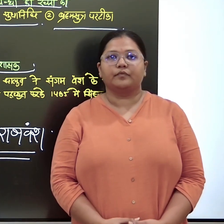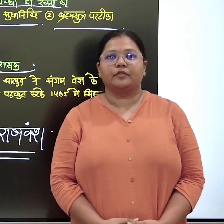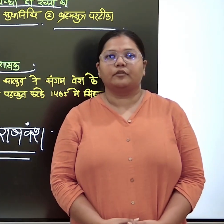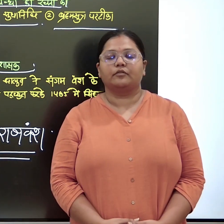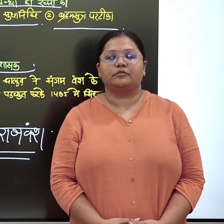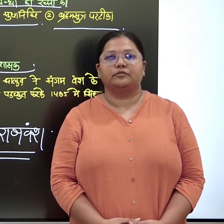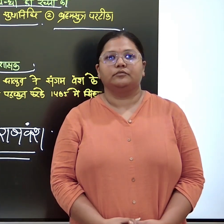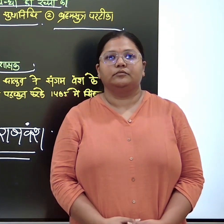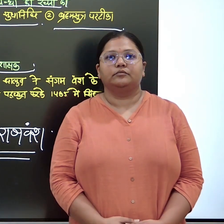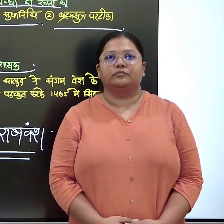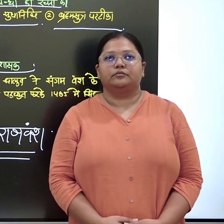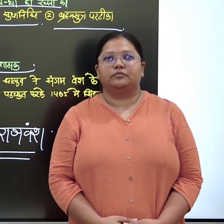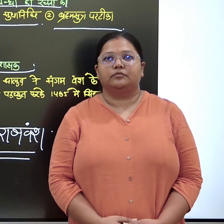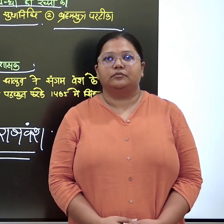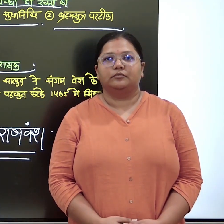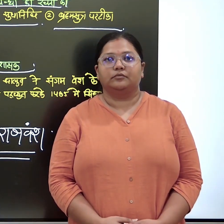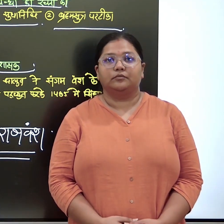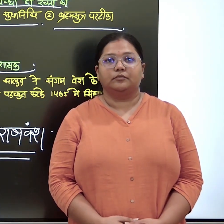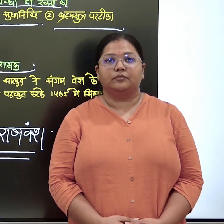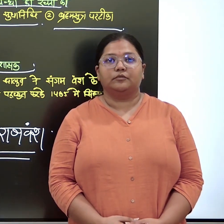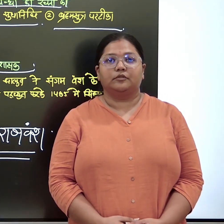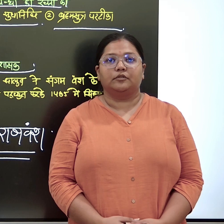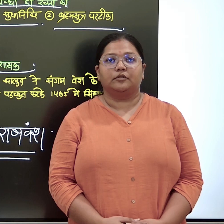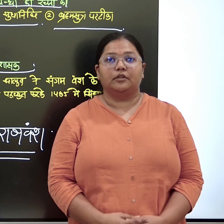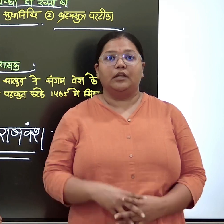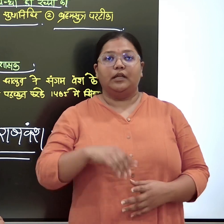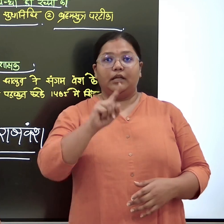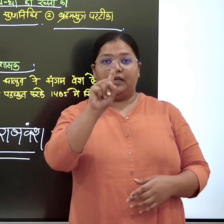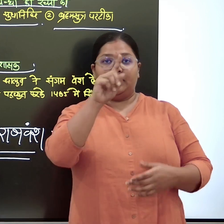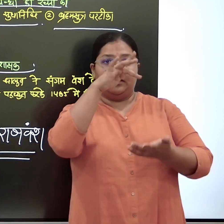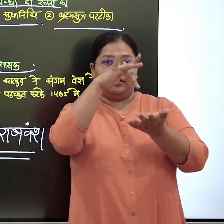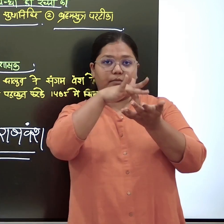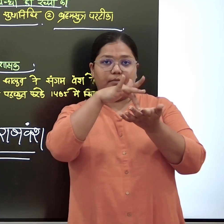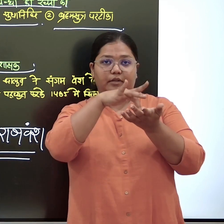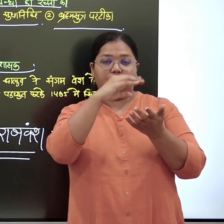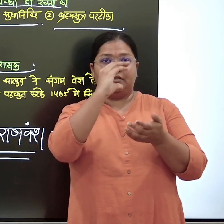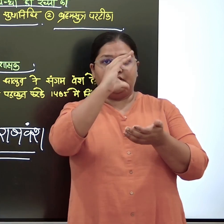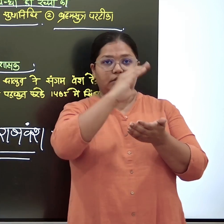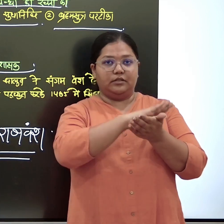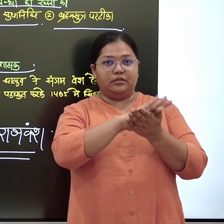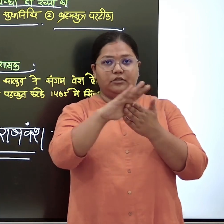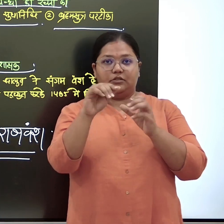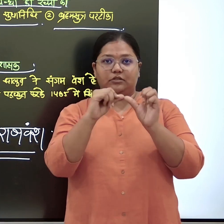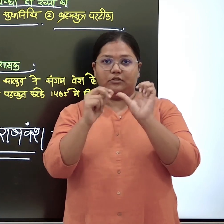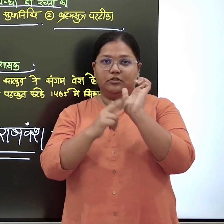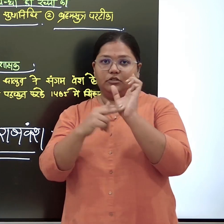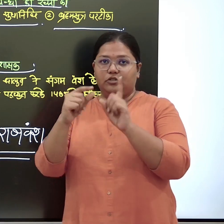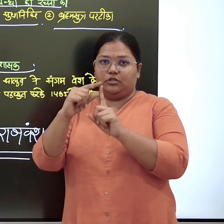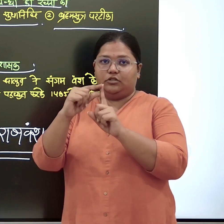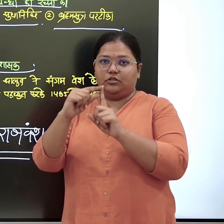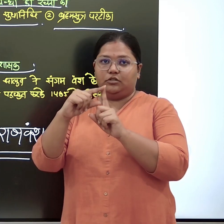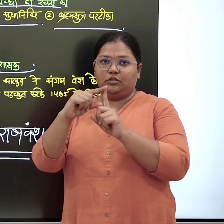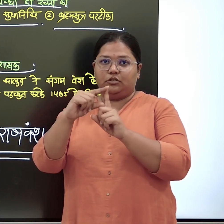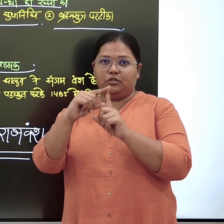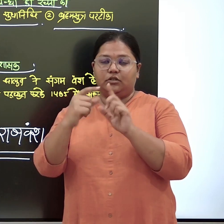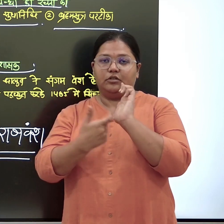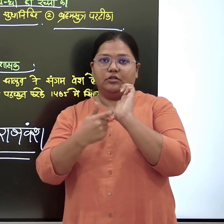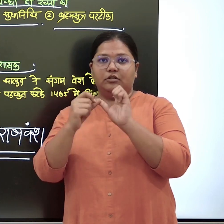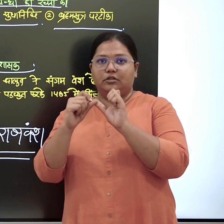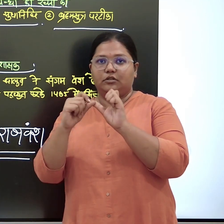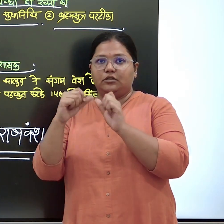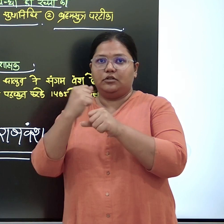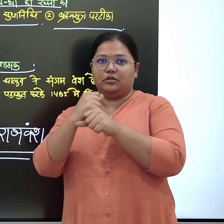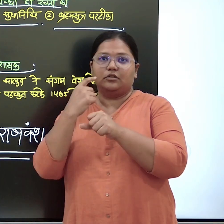ठीक, चंद्रगिरी है ना, चंद्रगिरी के सामंत नरसिंह सालूव ने, चंद्रगिरी